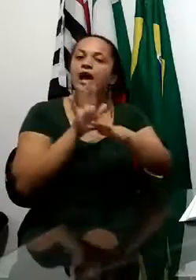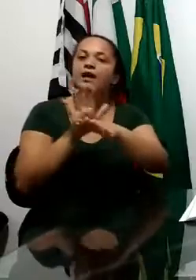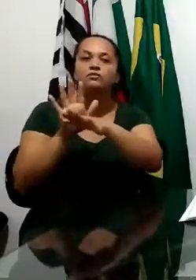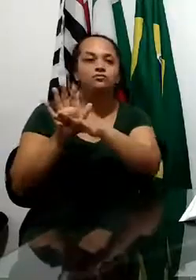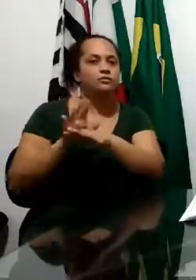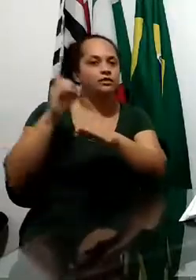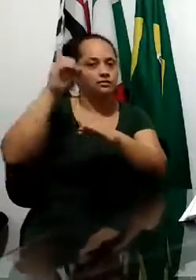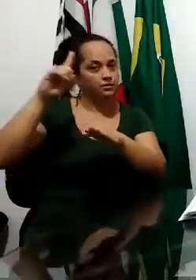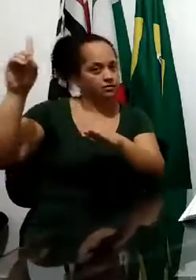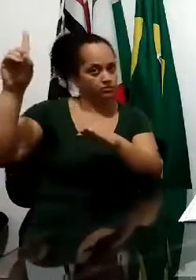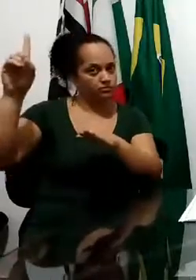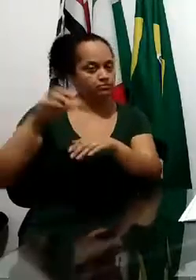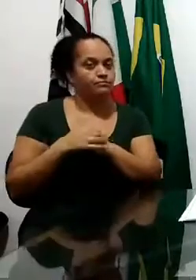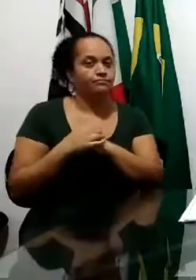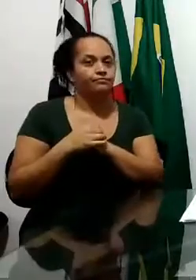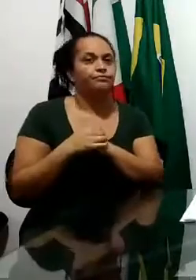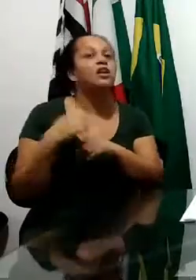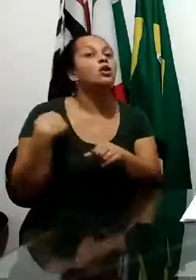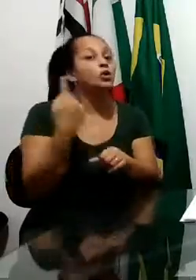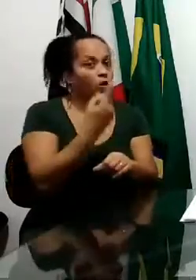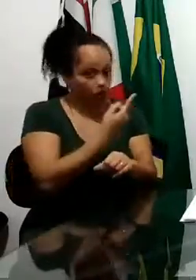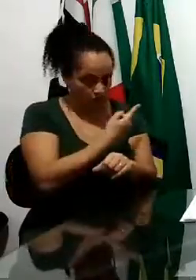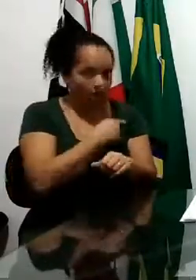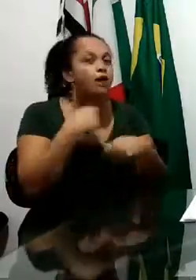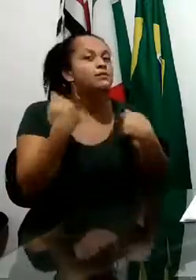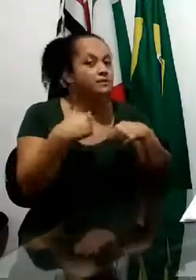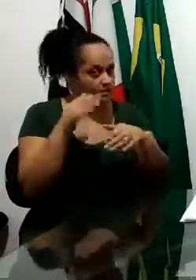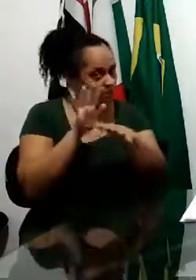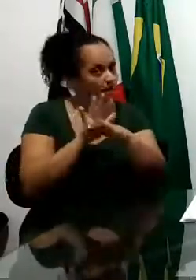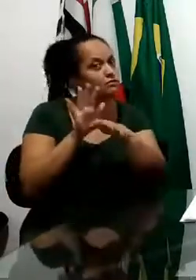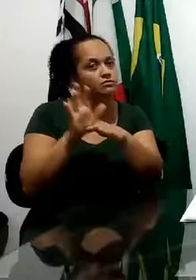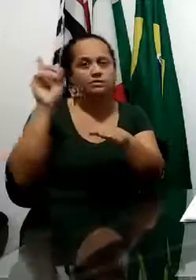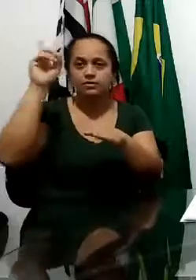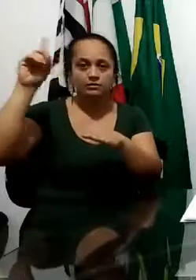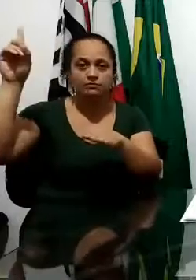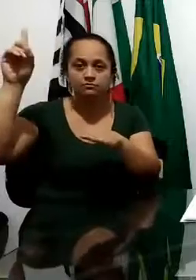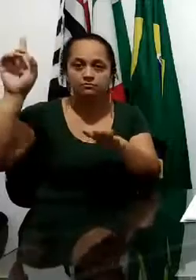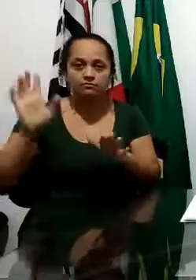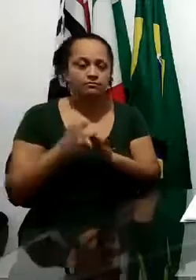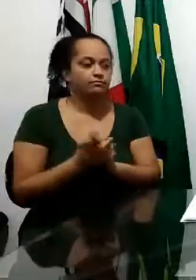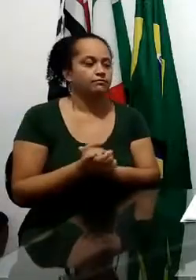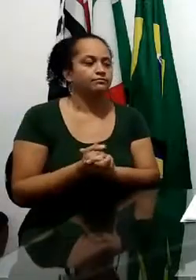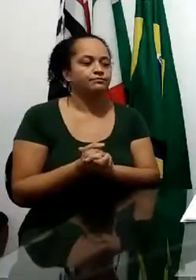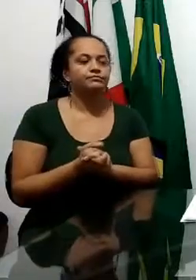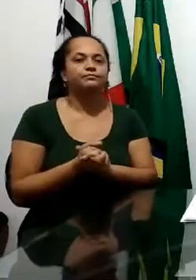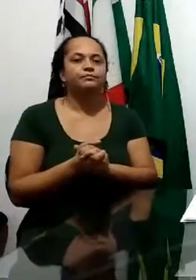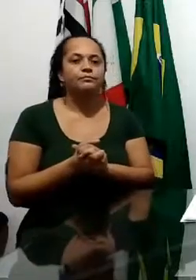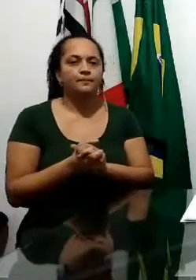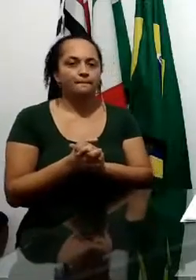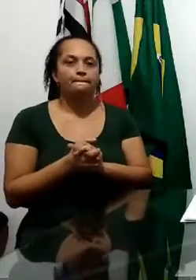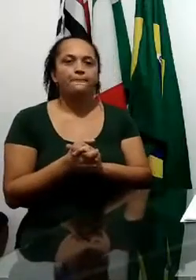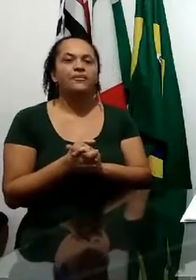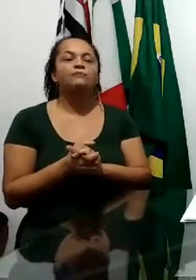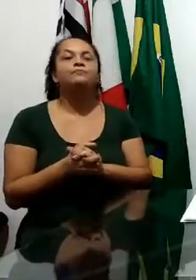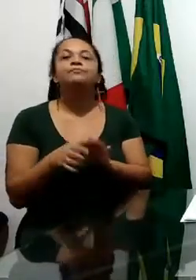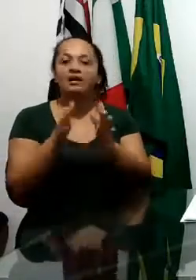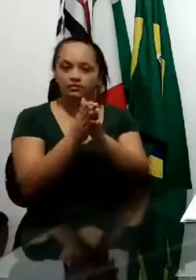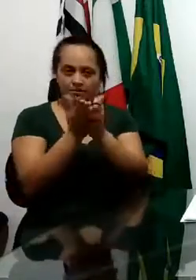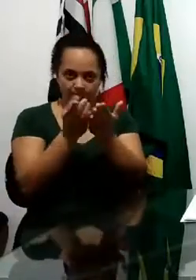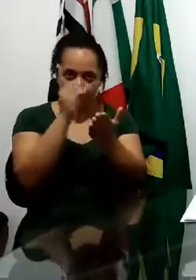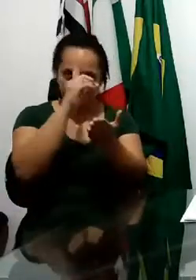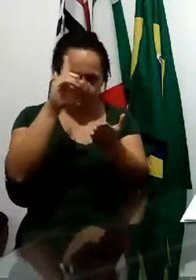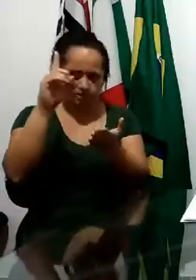tão importante. Somos mordomos do reino de Deus. E voltando aqui à parábola dos